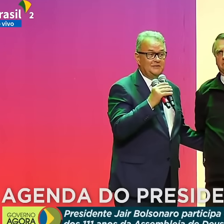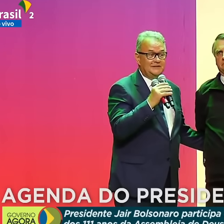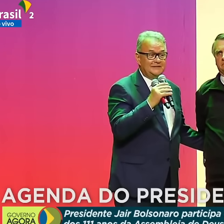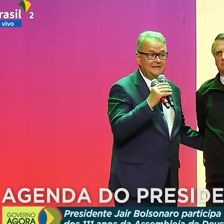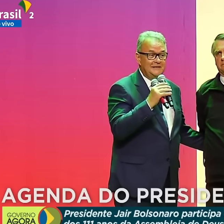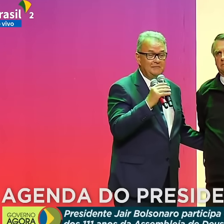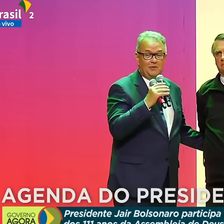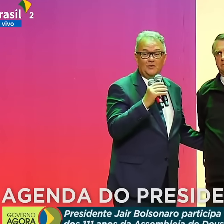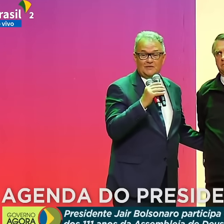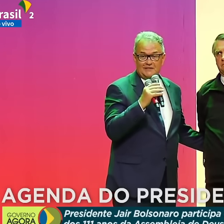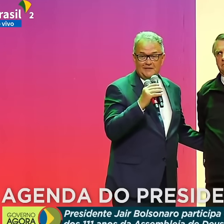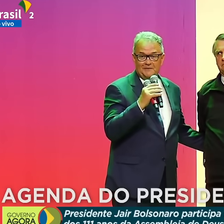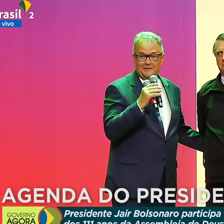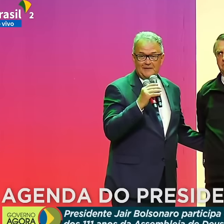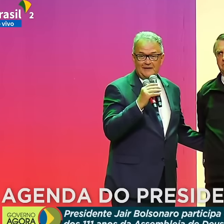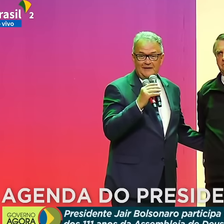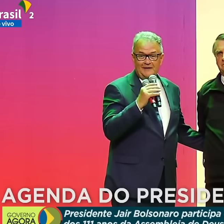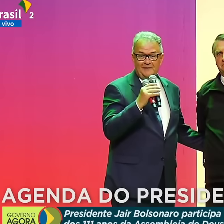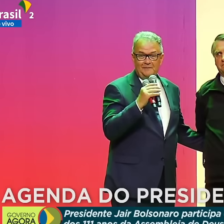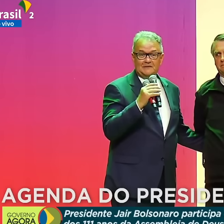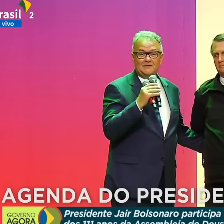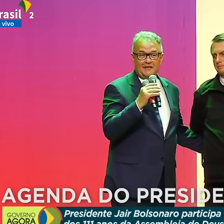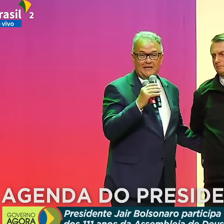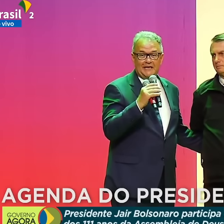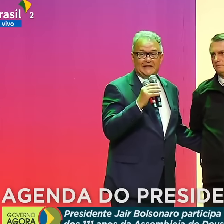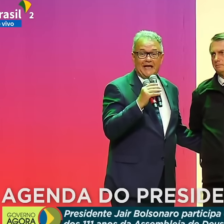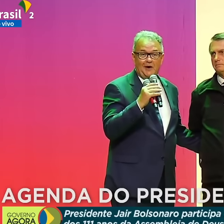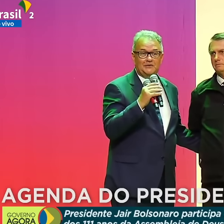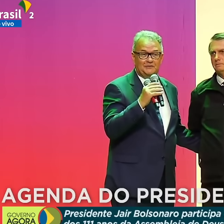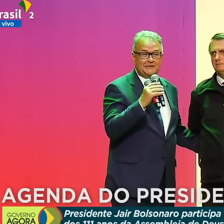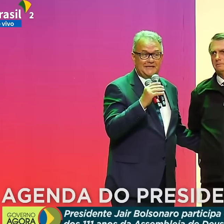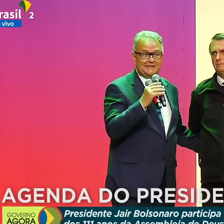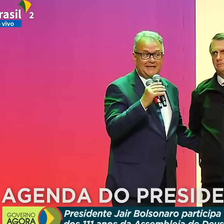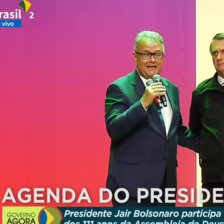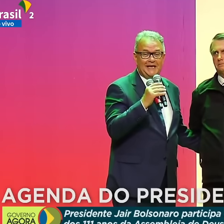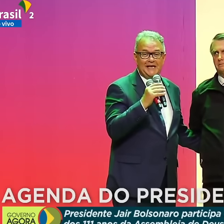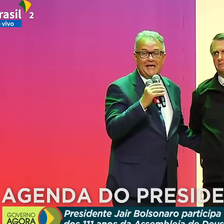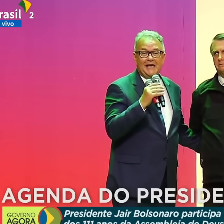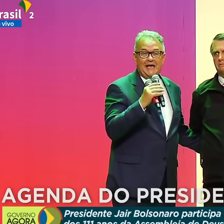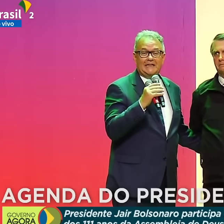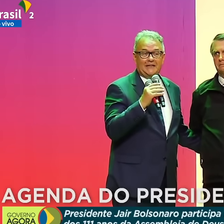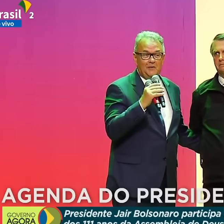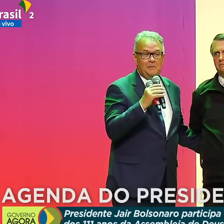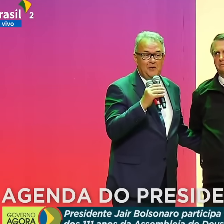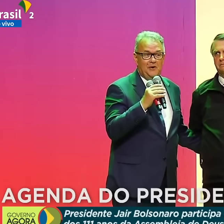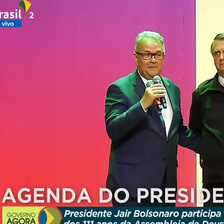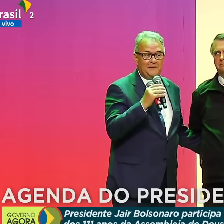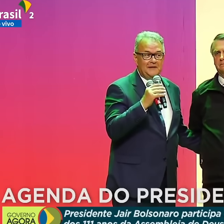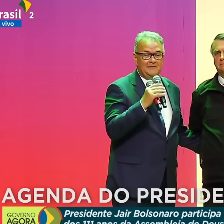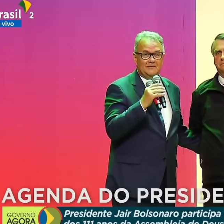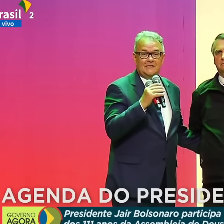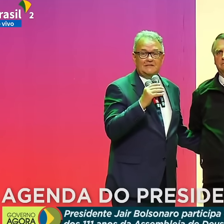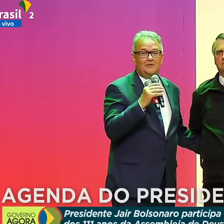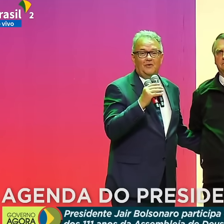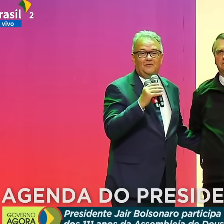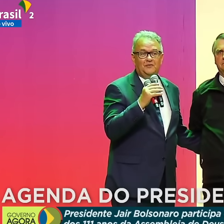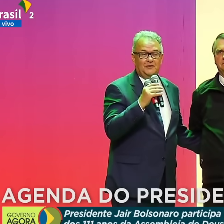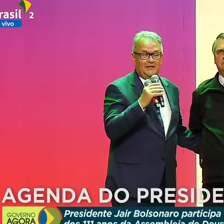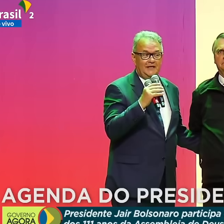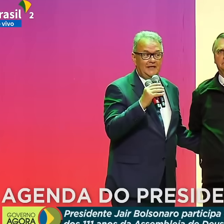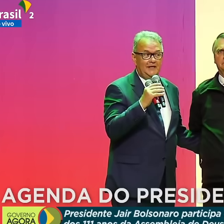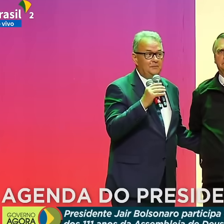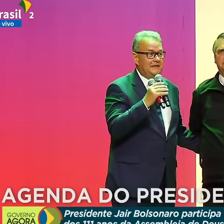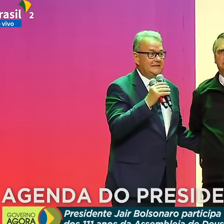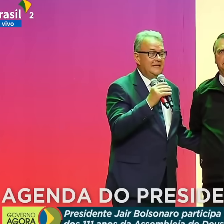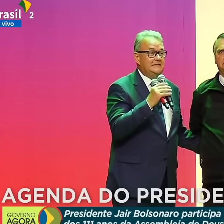pelas ruas, pronunciam. Mas eu sei que a ideal de vocês aqui é tão bom. Vocês não